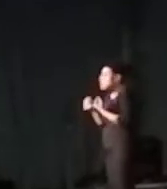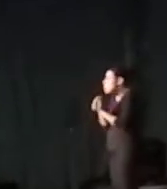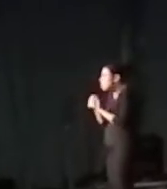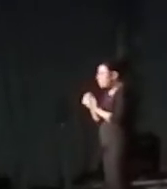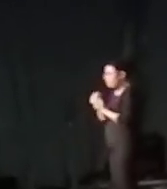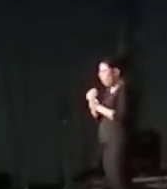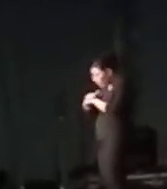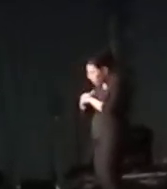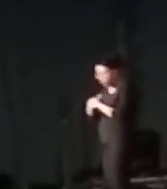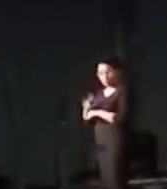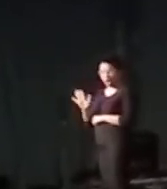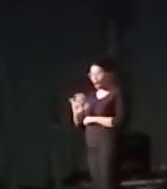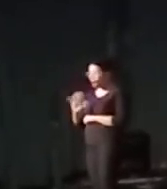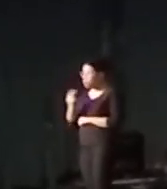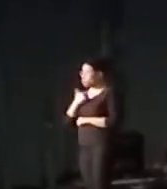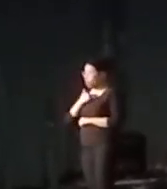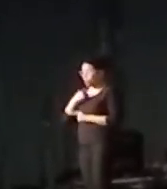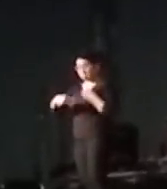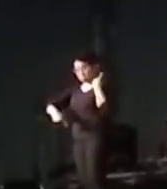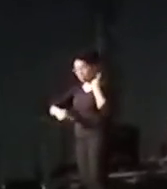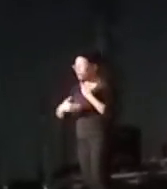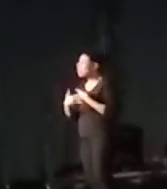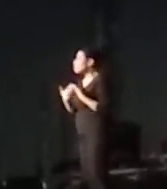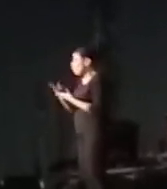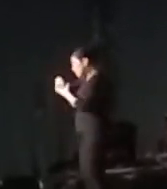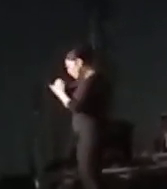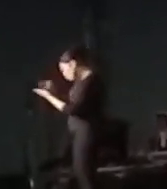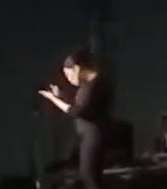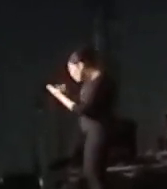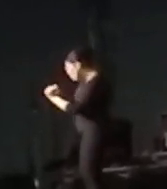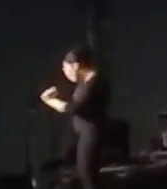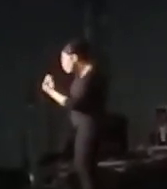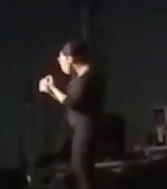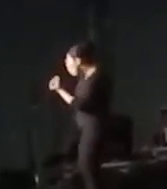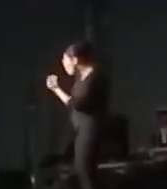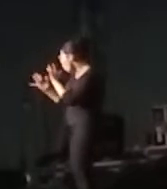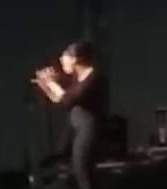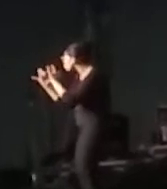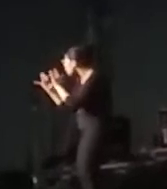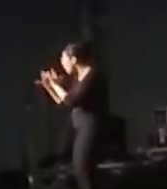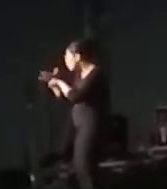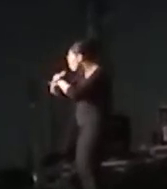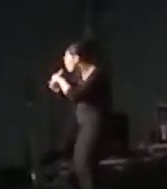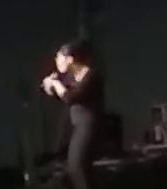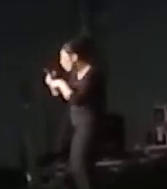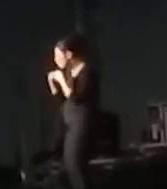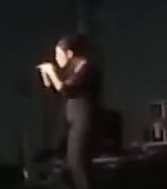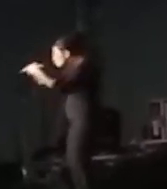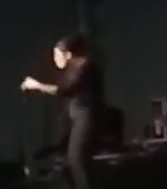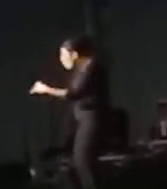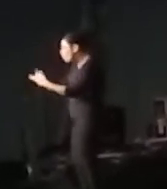Para os seus livros, que para falar sobre eles, você entrou em contato com eles, conversou, visitou